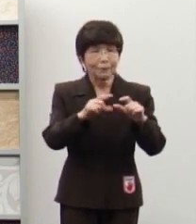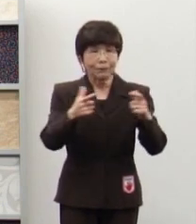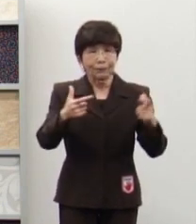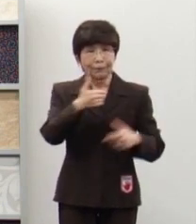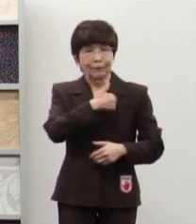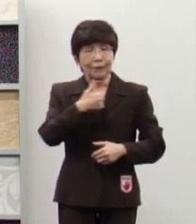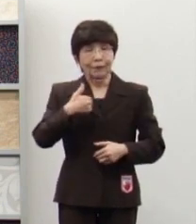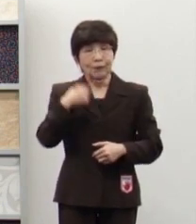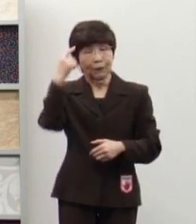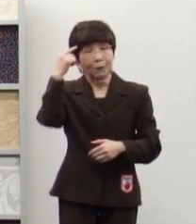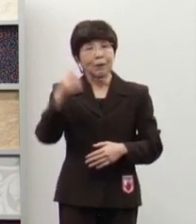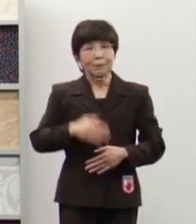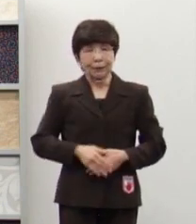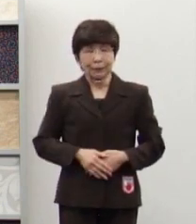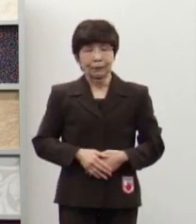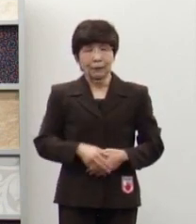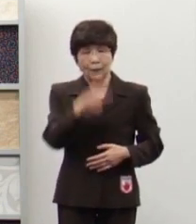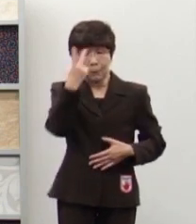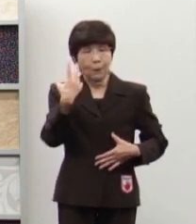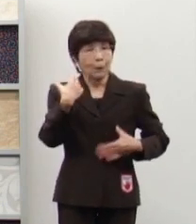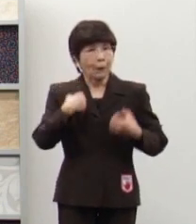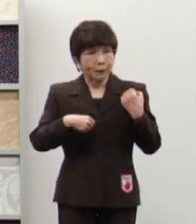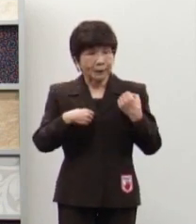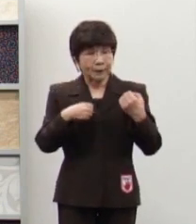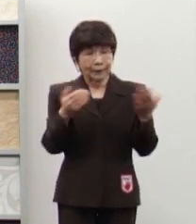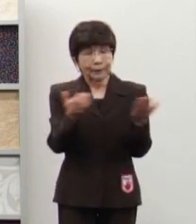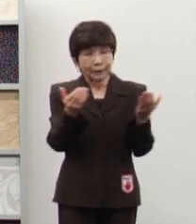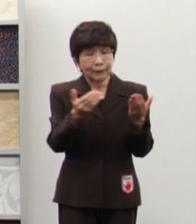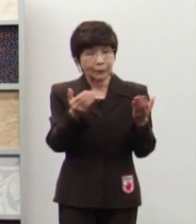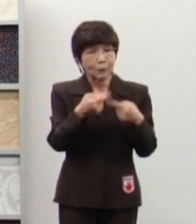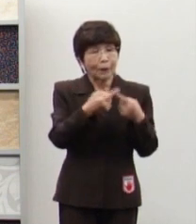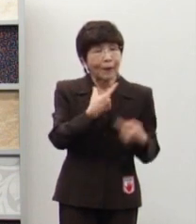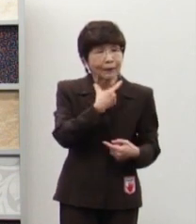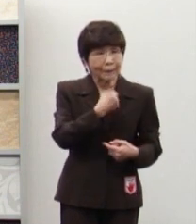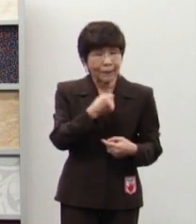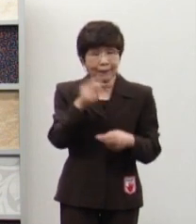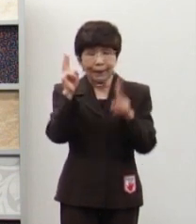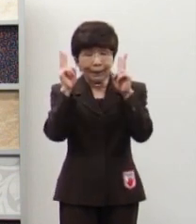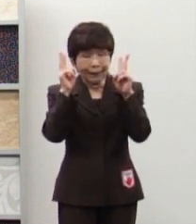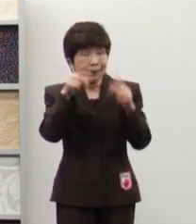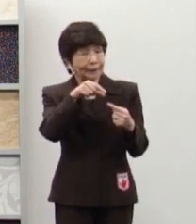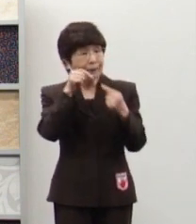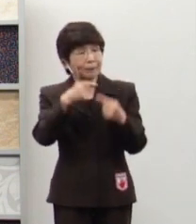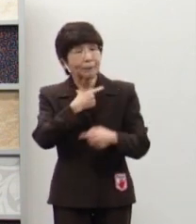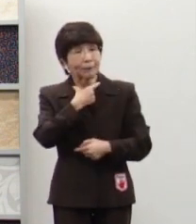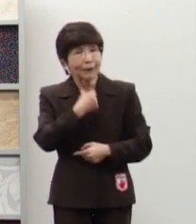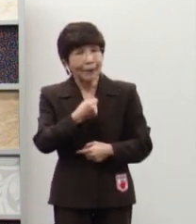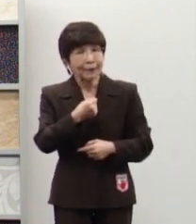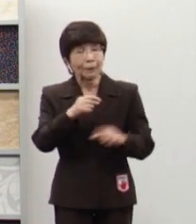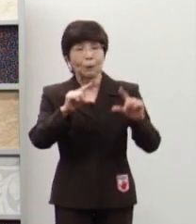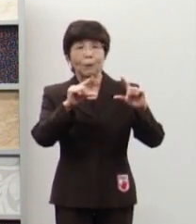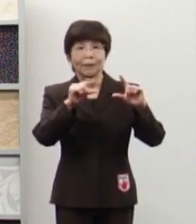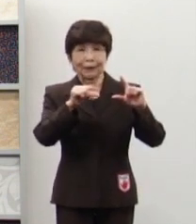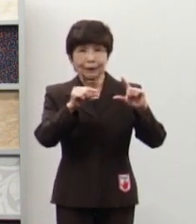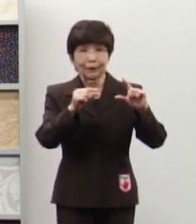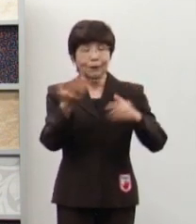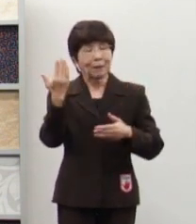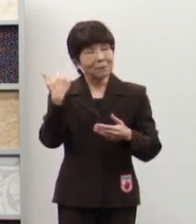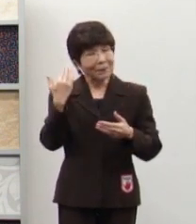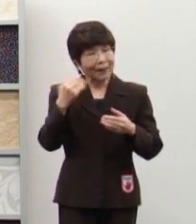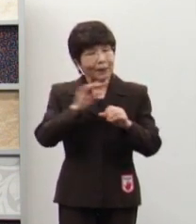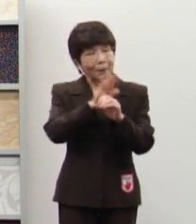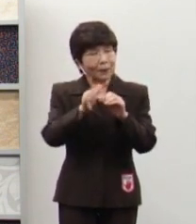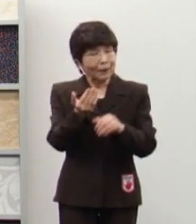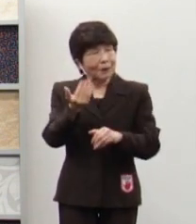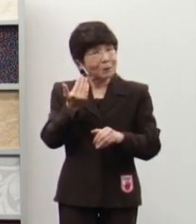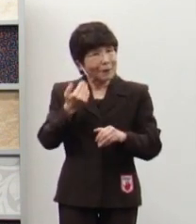高校生に対する求人数、求人倍率数ともにコロナ禍前の水準に戻りつつありますが、業種によっては復